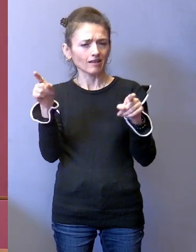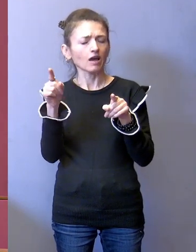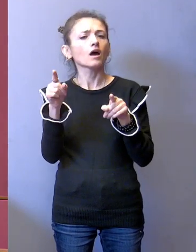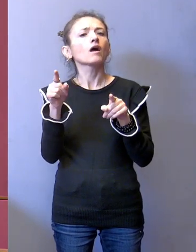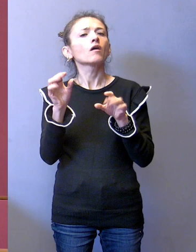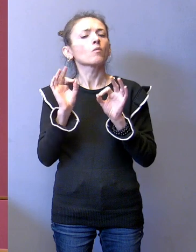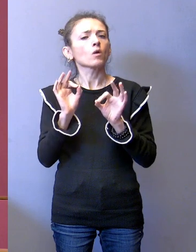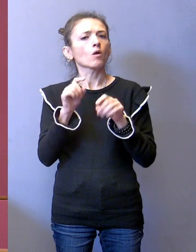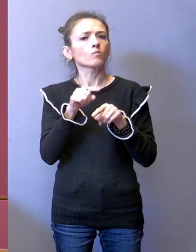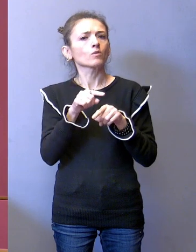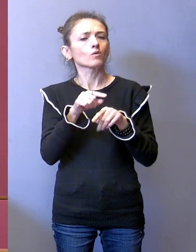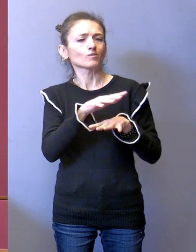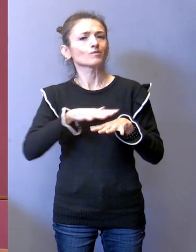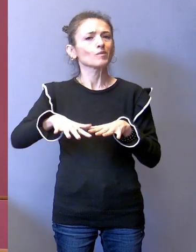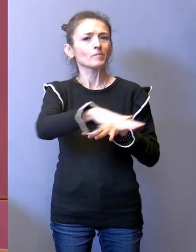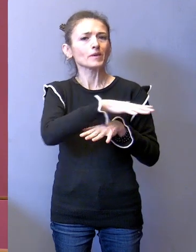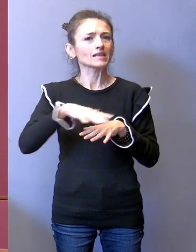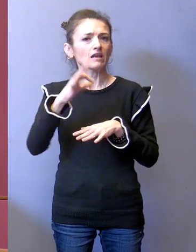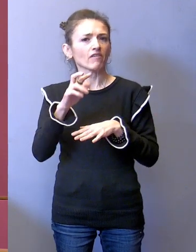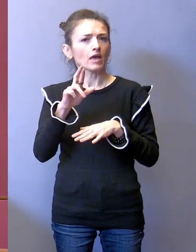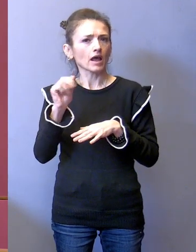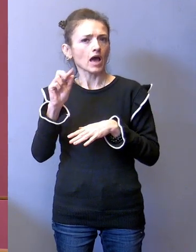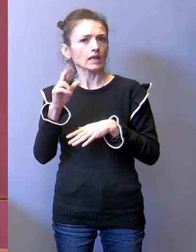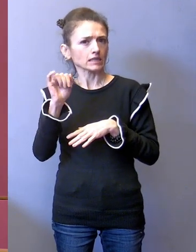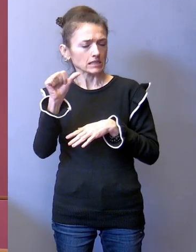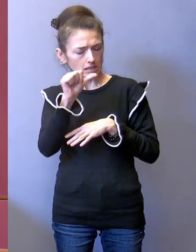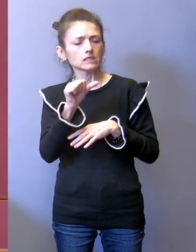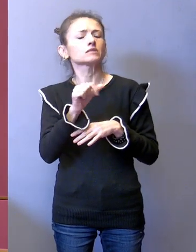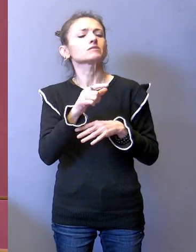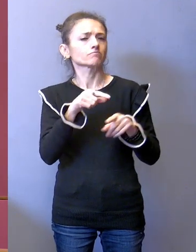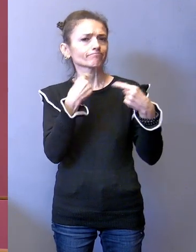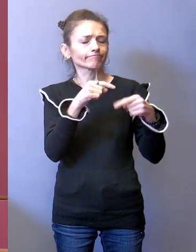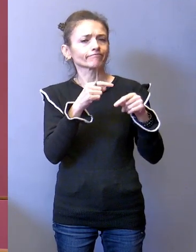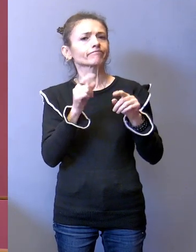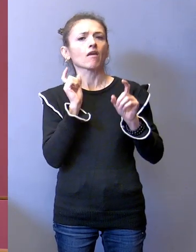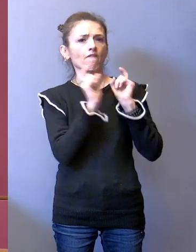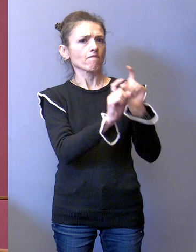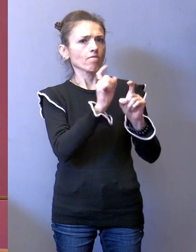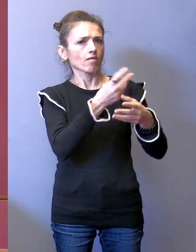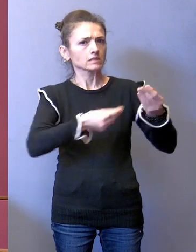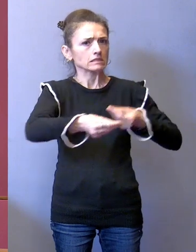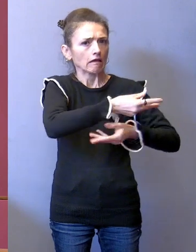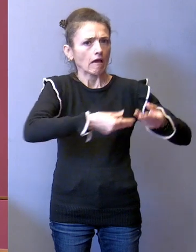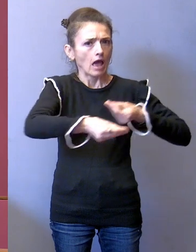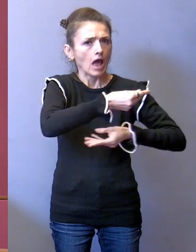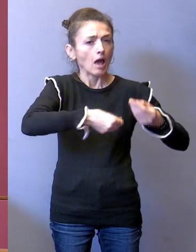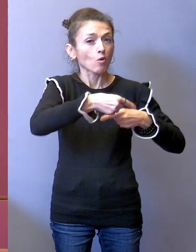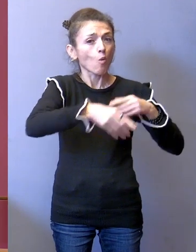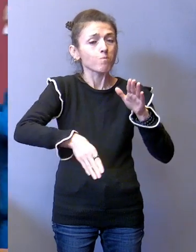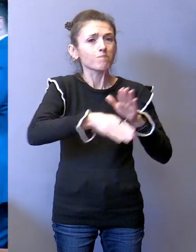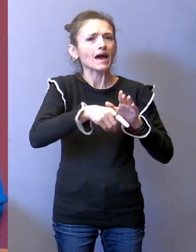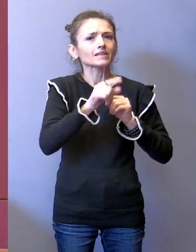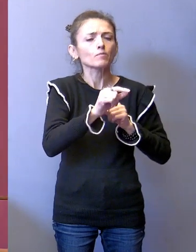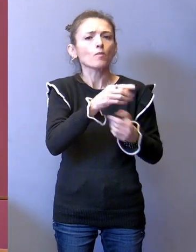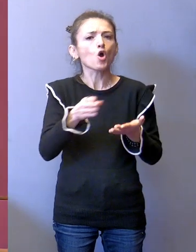attesteranno direttamente in Piazza Galileo Ferraris e lì ci sarà l'interscambio partirà quello che è definito l'asse di centro